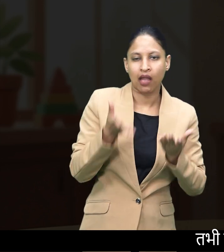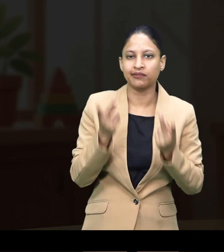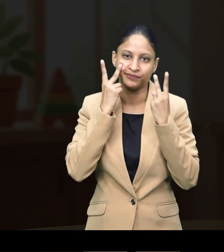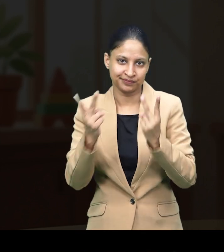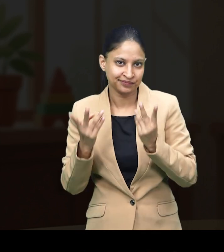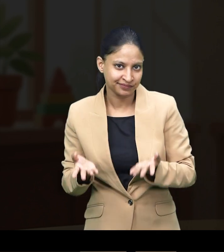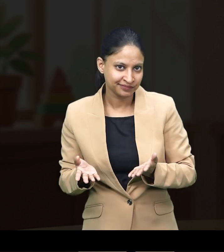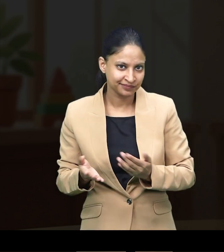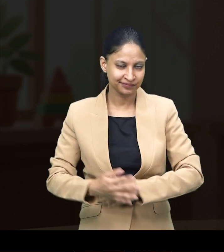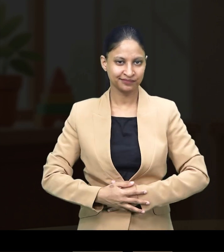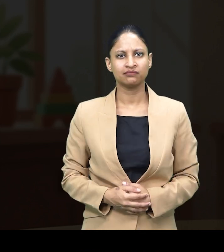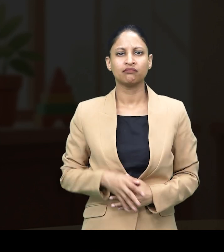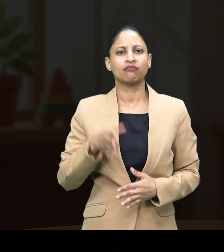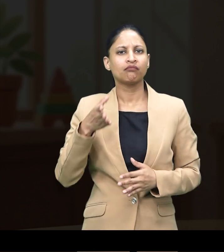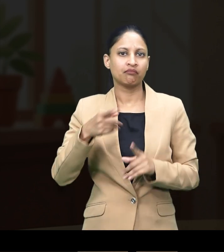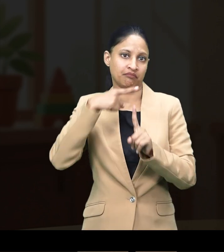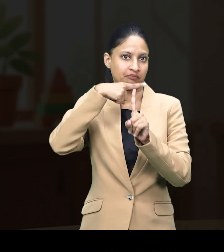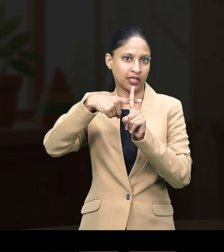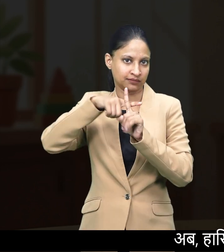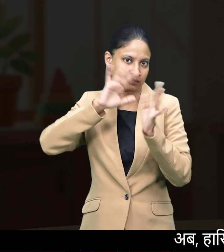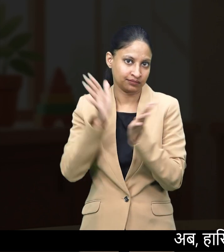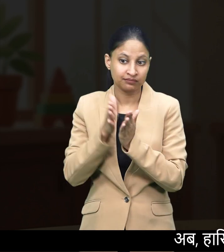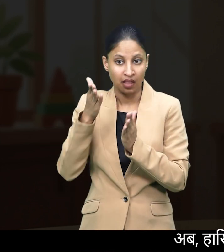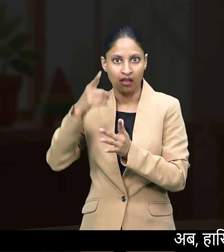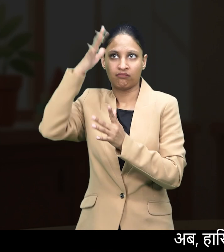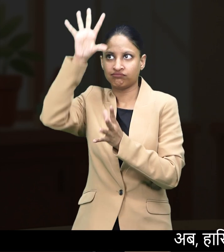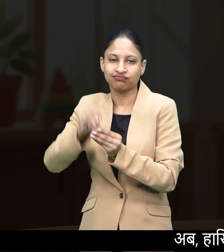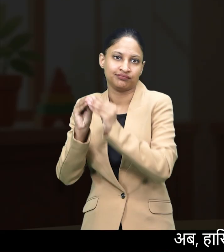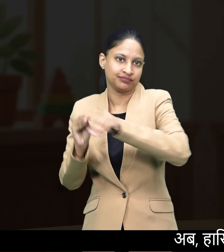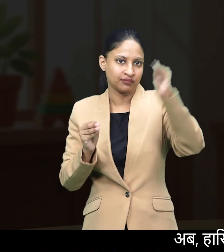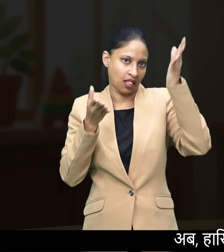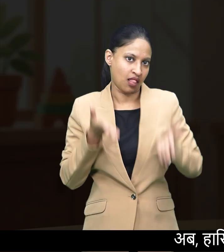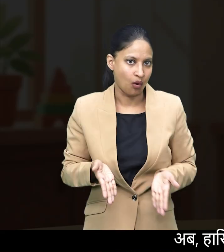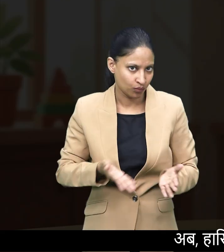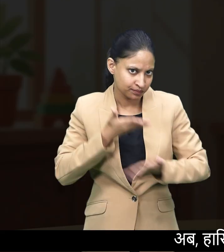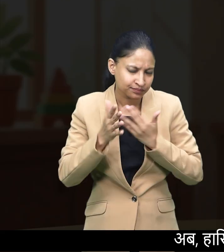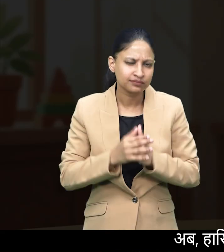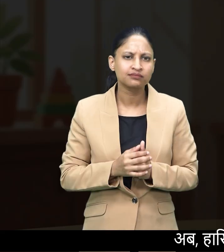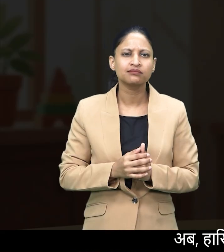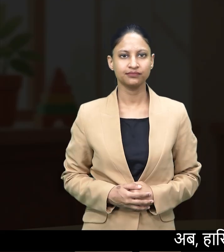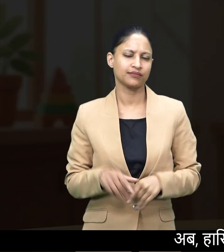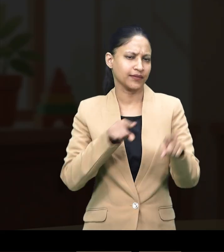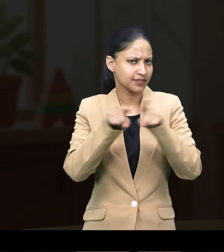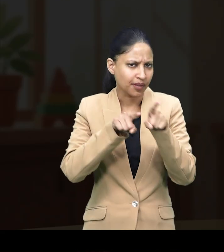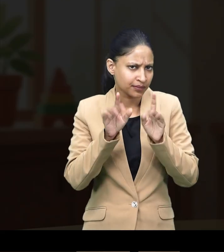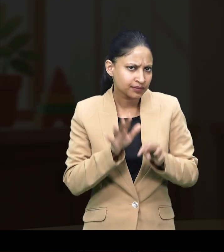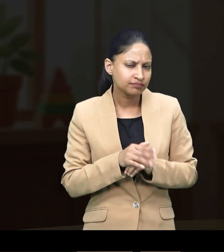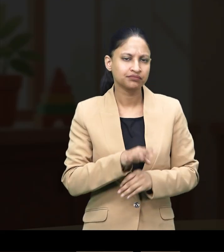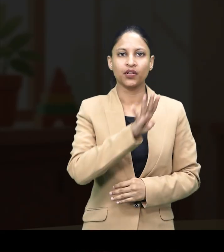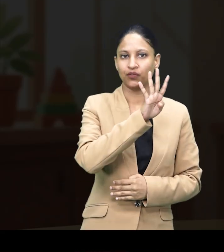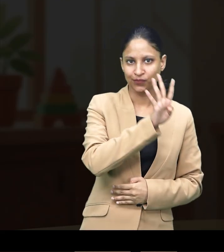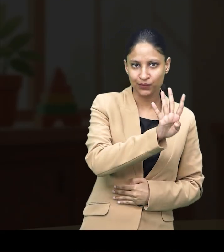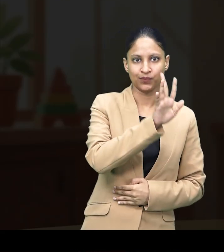हैं। आइए देखें कैसे। अब हासिल के साथ जोड़ का प्रयास करते हैं।